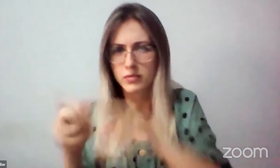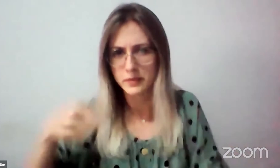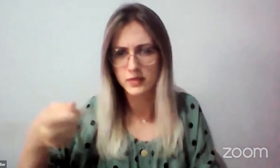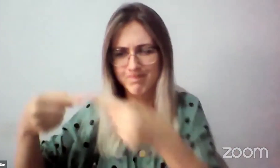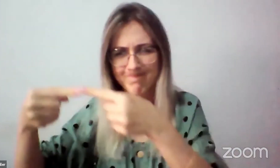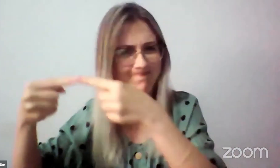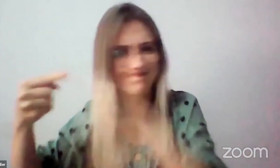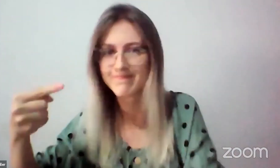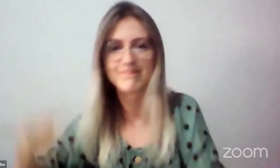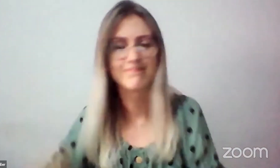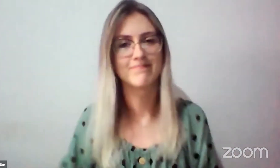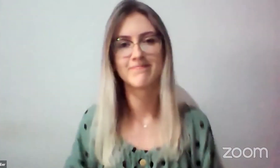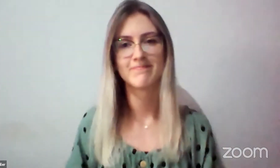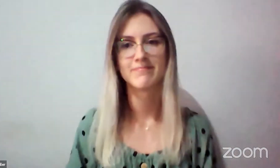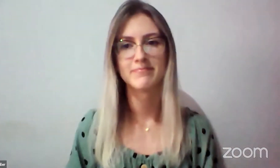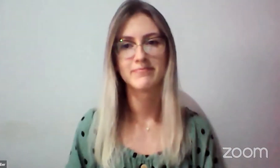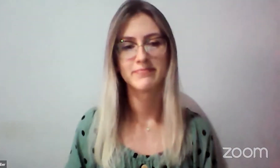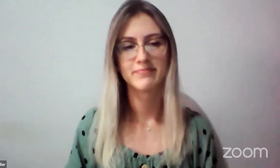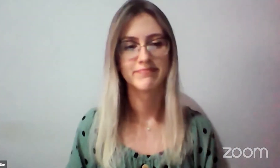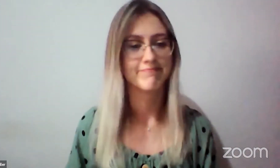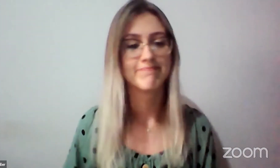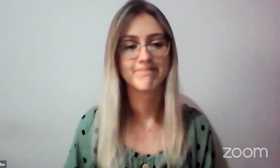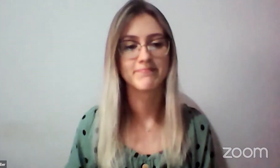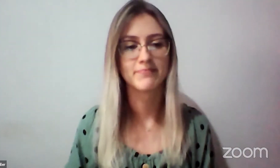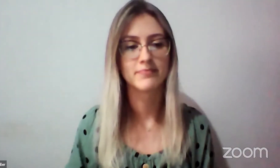Então pegar uma palavra, transformar em sinal, não combina, não dá certo.